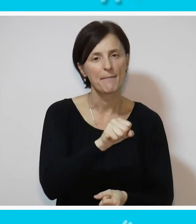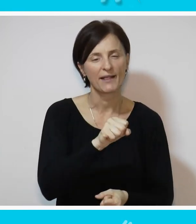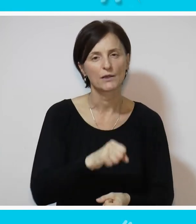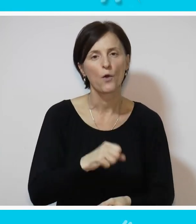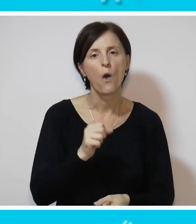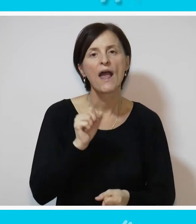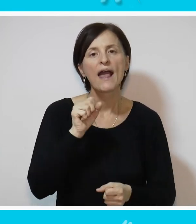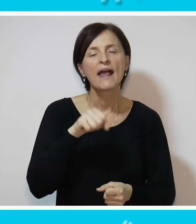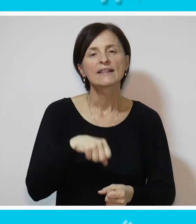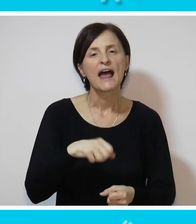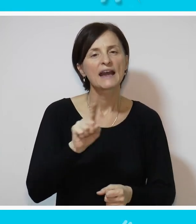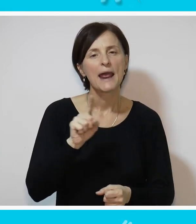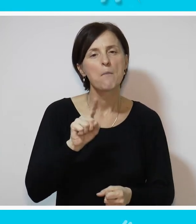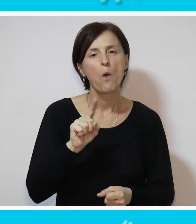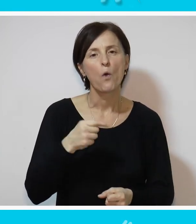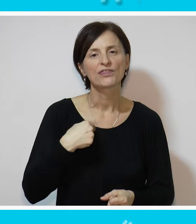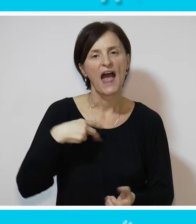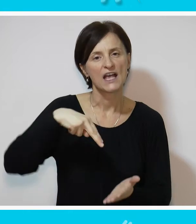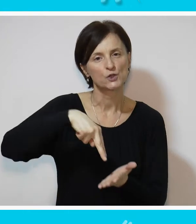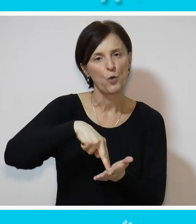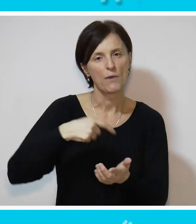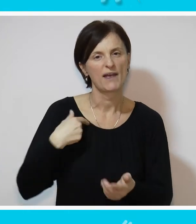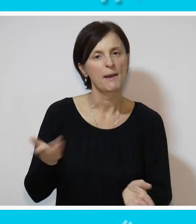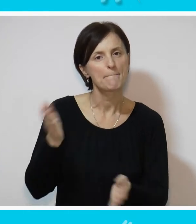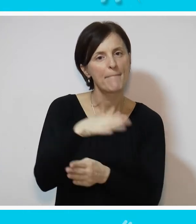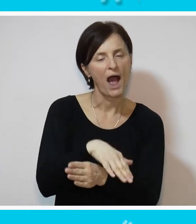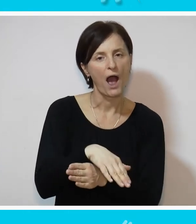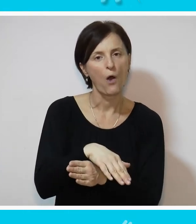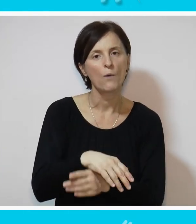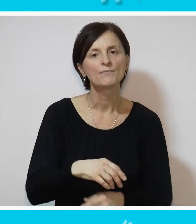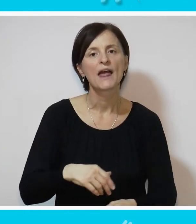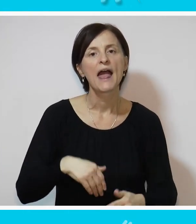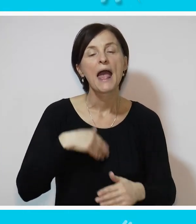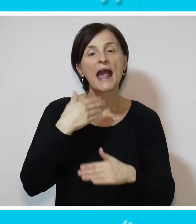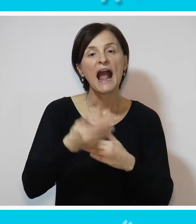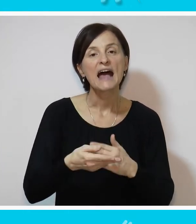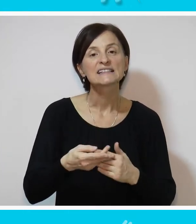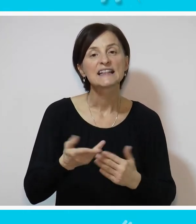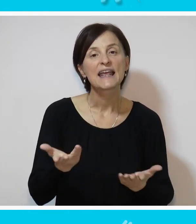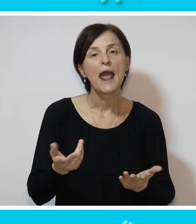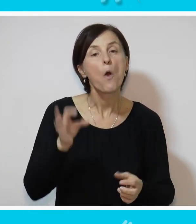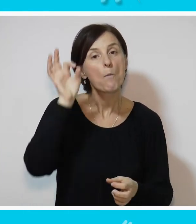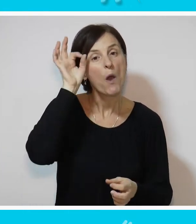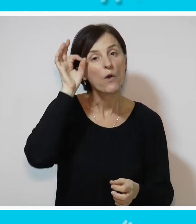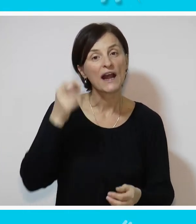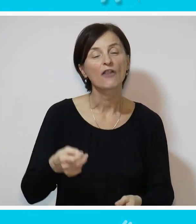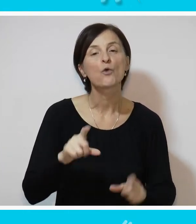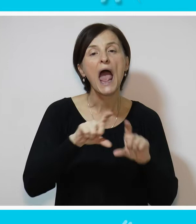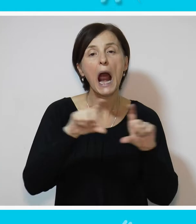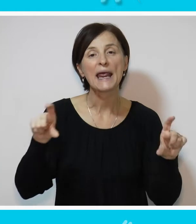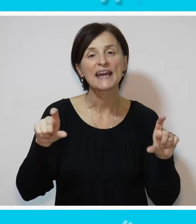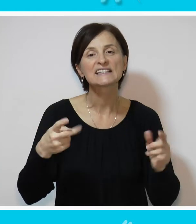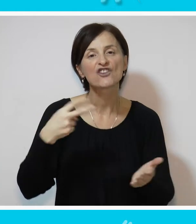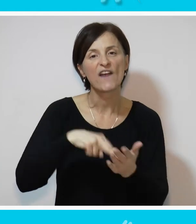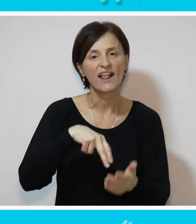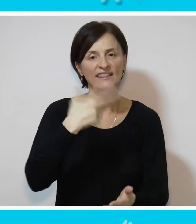primetio, nisam mogao da stojim u stroju, pao sam. A tek su otkrili u Beogradu na